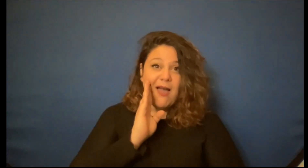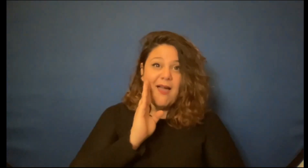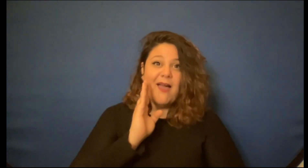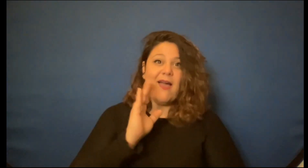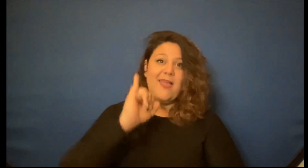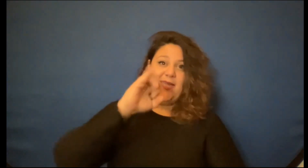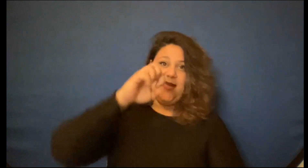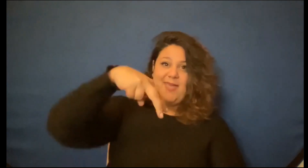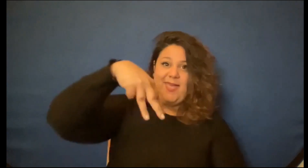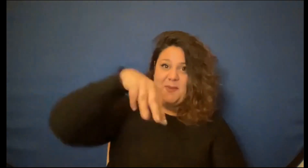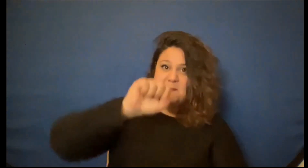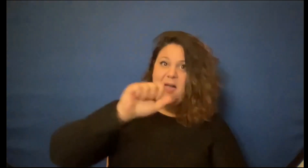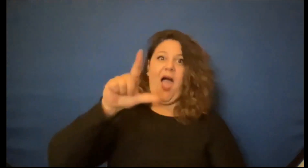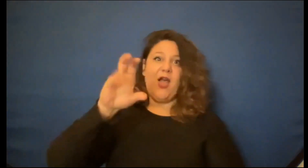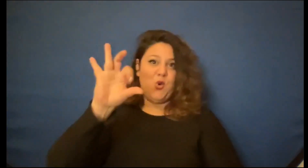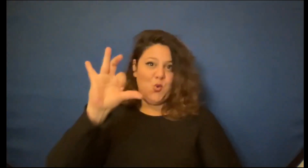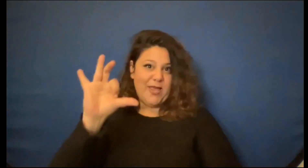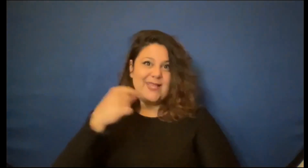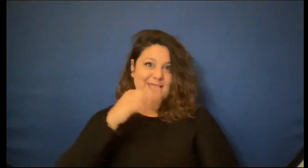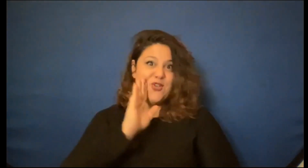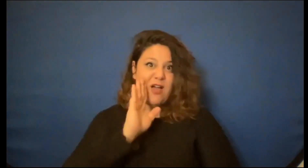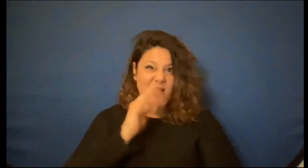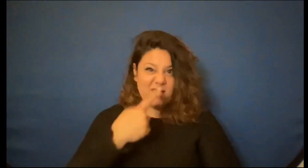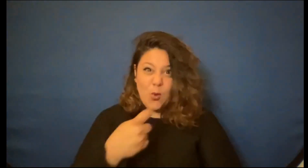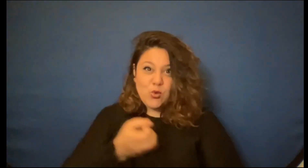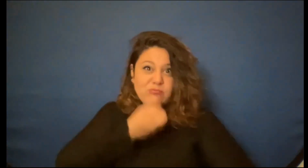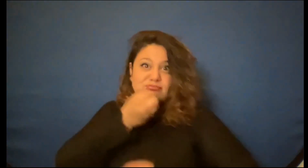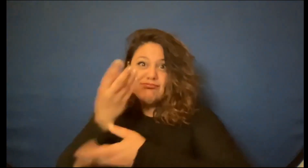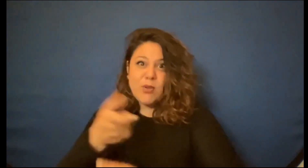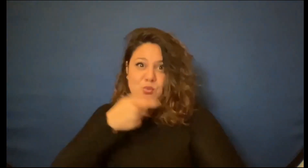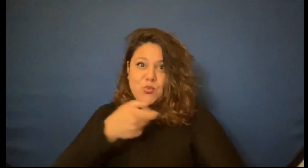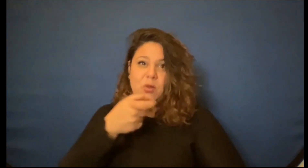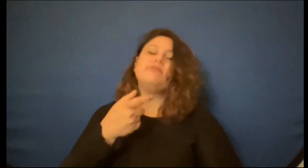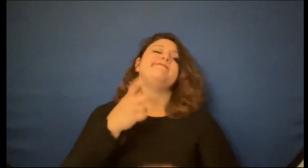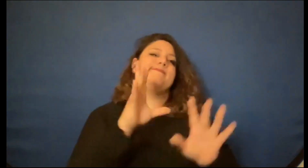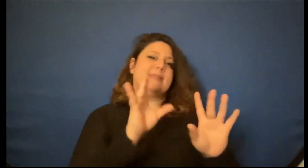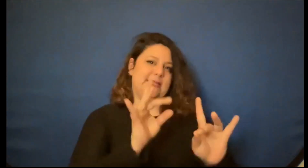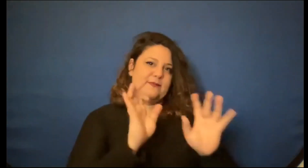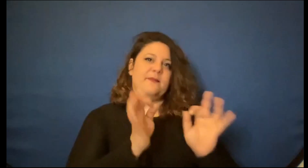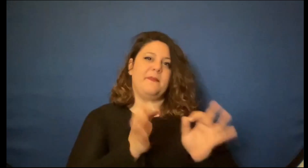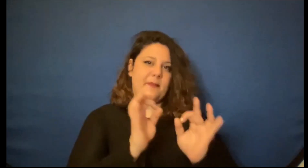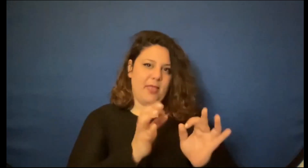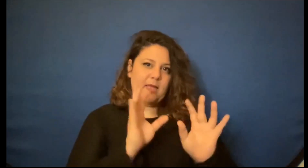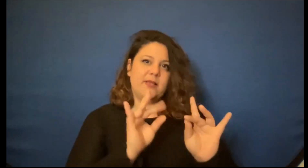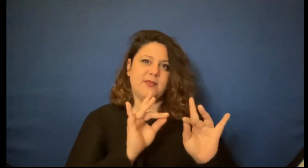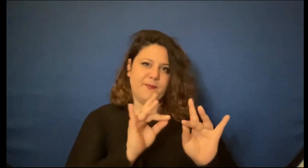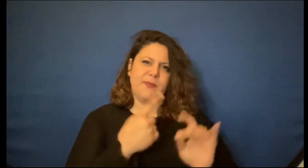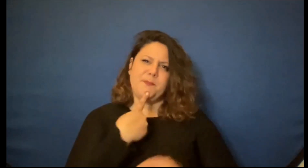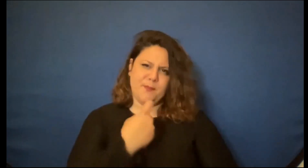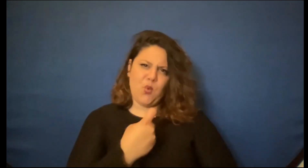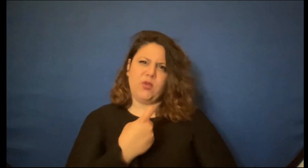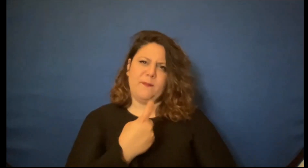Luis? A ver, sí, la verdad es que sí. La verdad es que me costaba